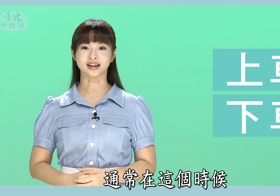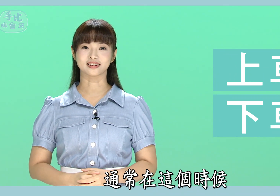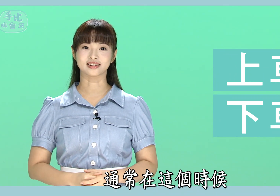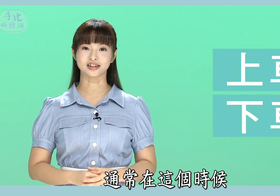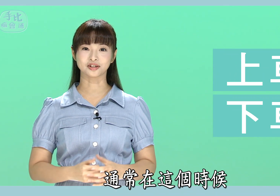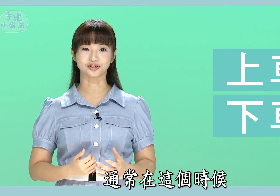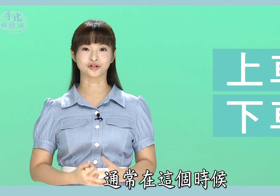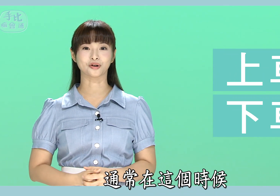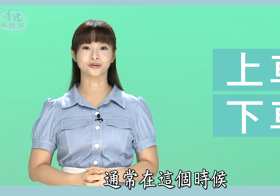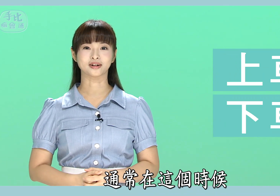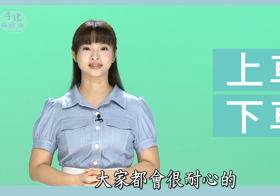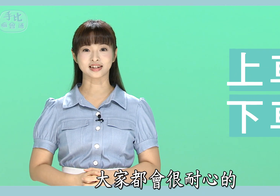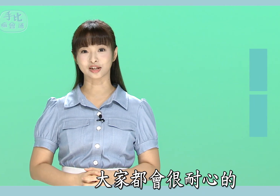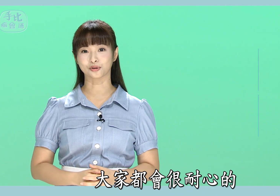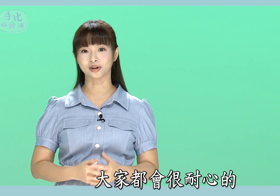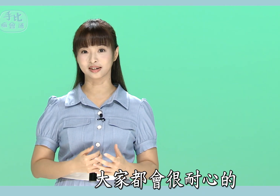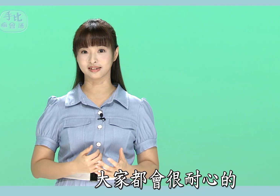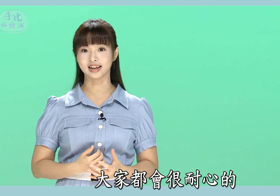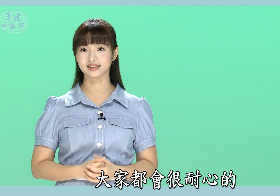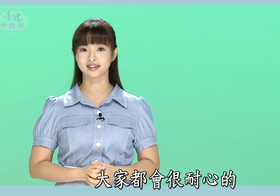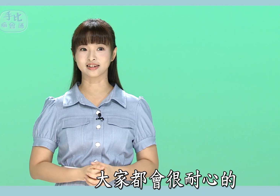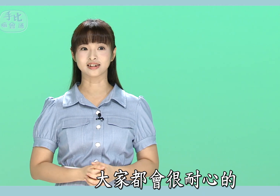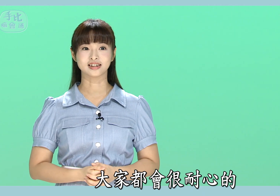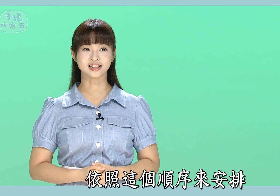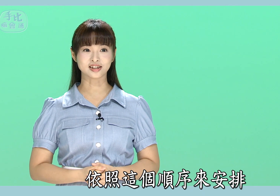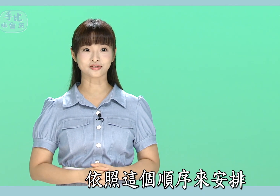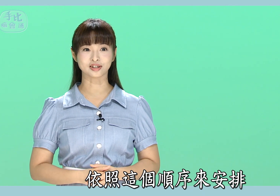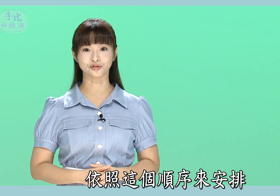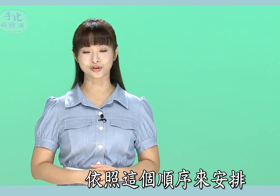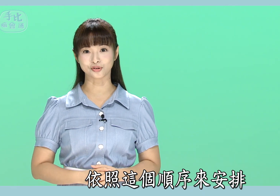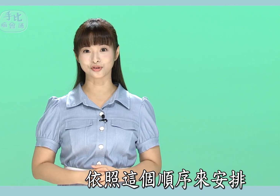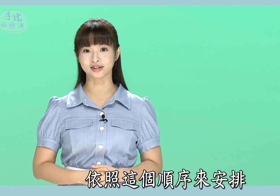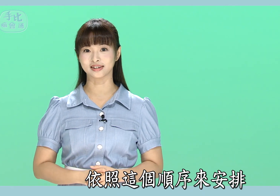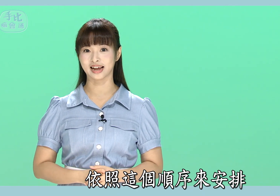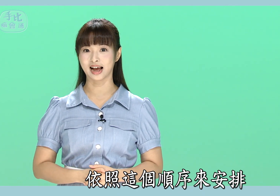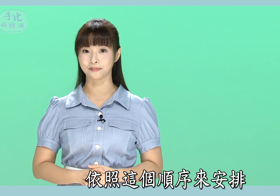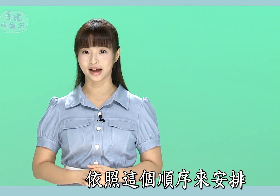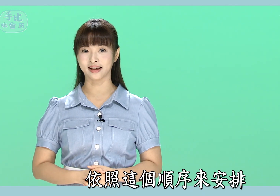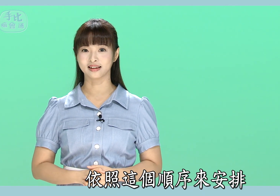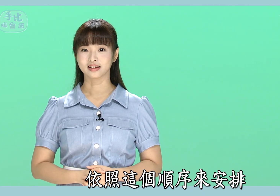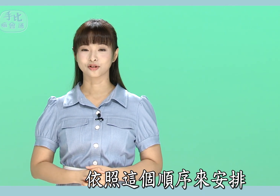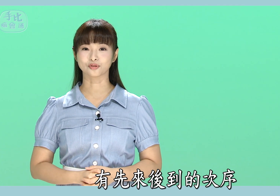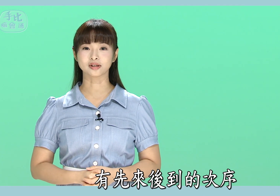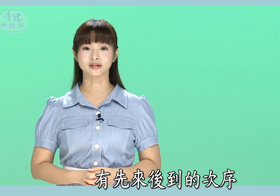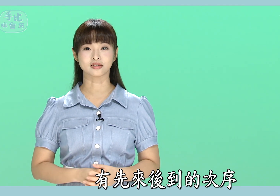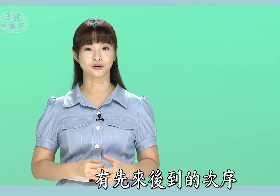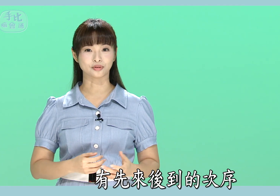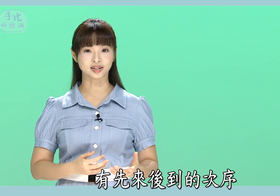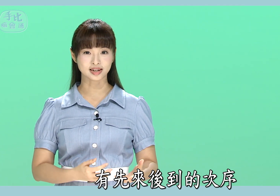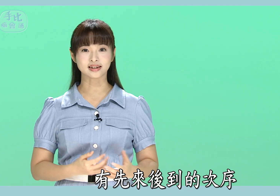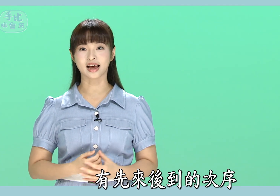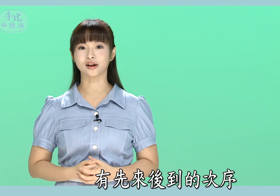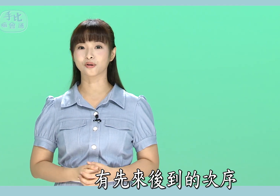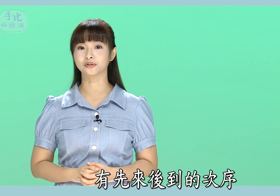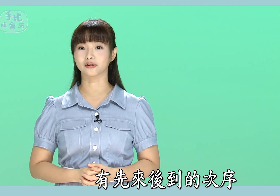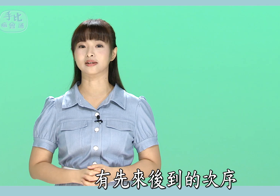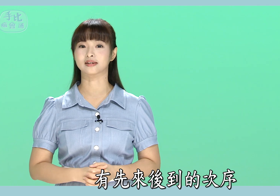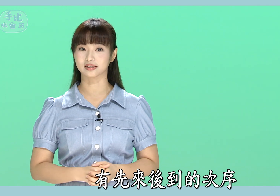呢，在这个时候大家都会很耐心的依照这个顺序呢来安排，所以呢有先来后到的这个次